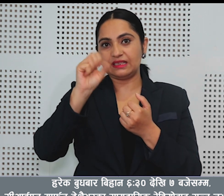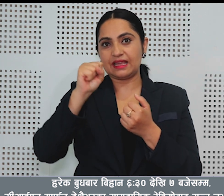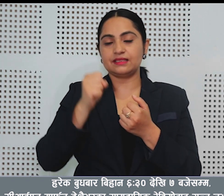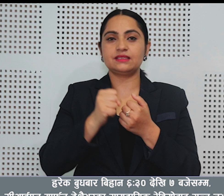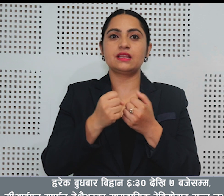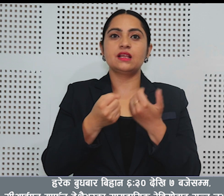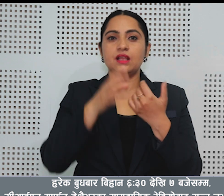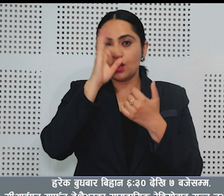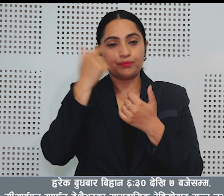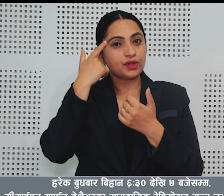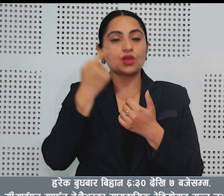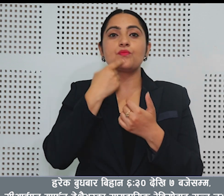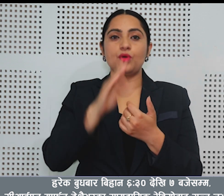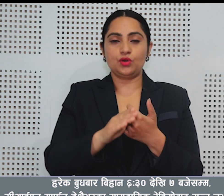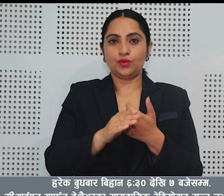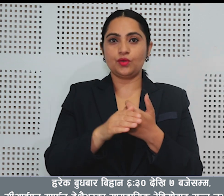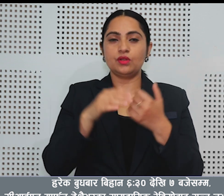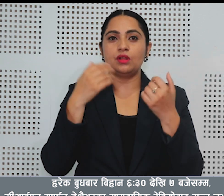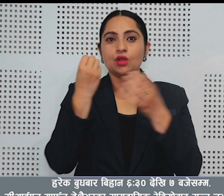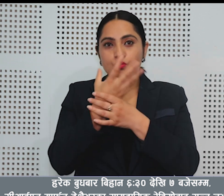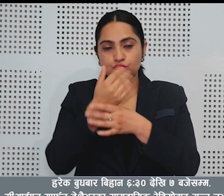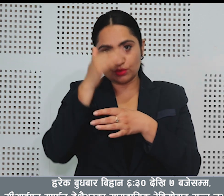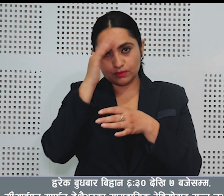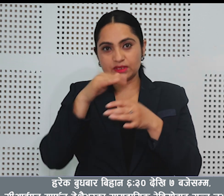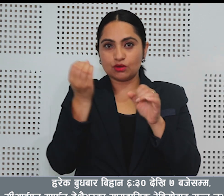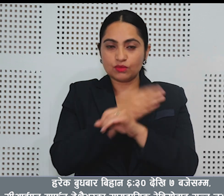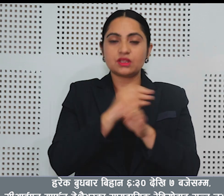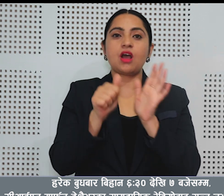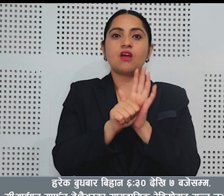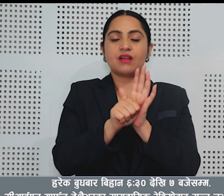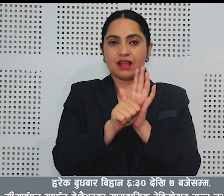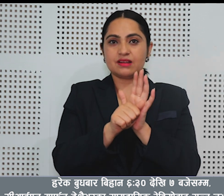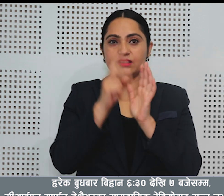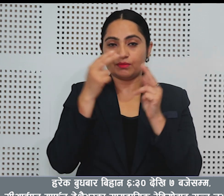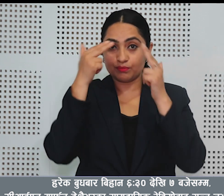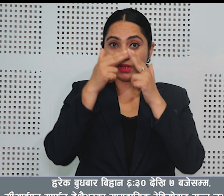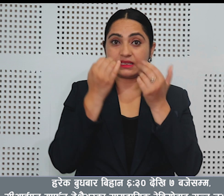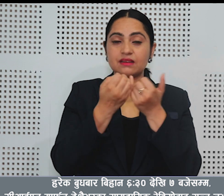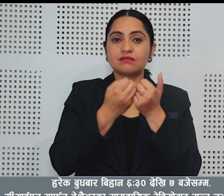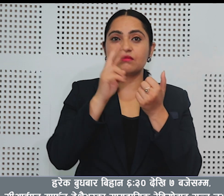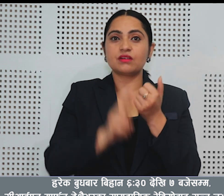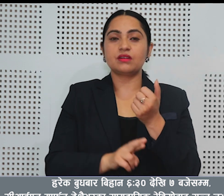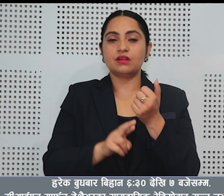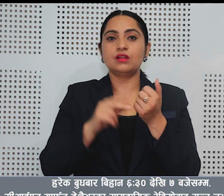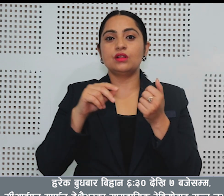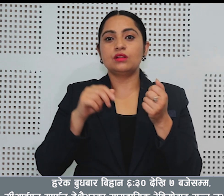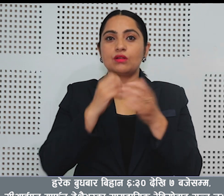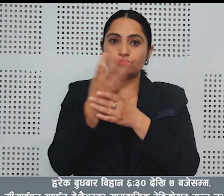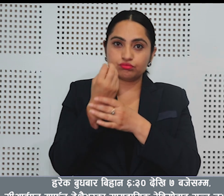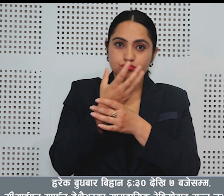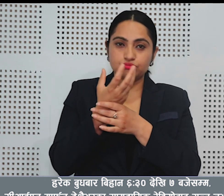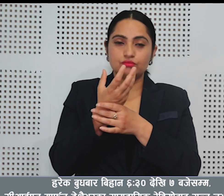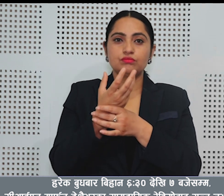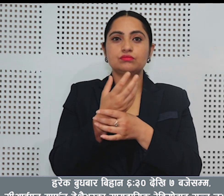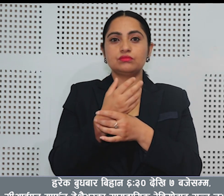विज्ञको भनाई, विपद आउनुभन्दा पहिले नै त्यो वर्गहरू पहिचान गरेर उनीहरूलाई विपद आइहाल्यो भने नि छिटोभन्दा छिटो चाहिँ